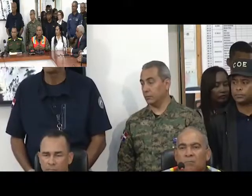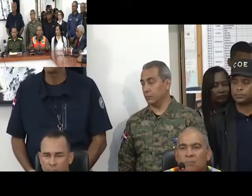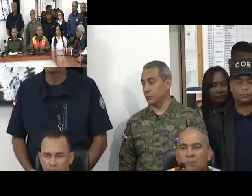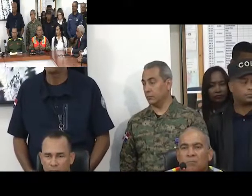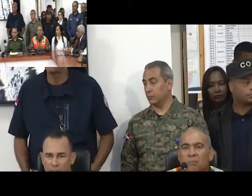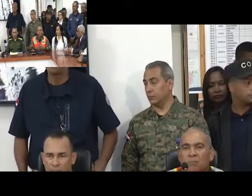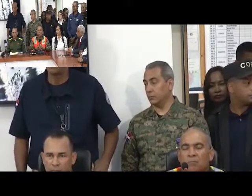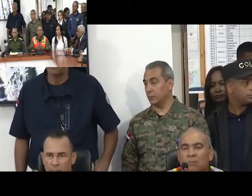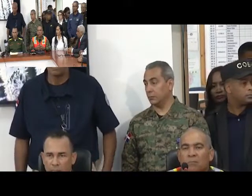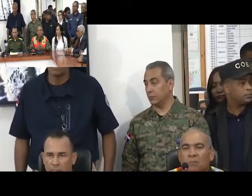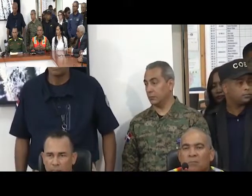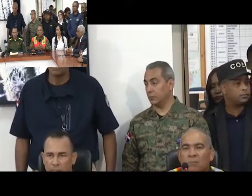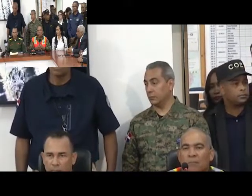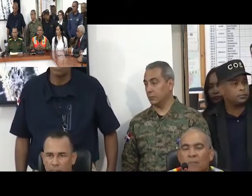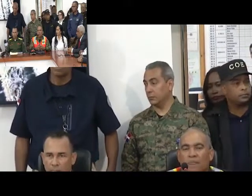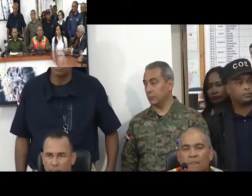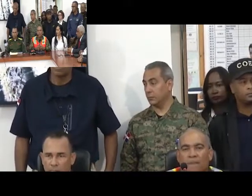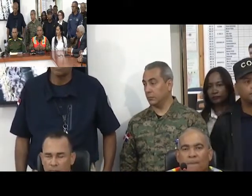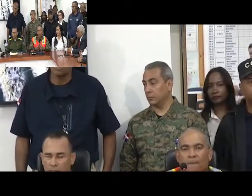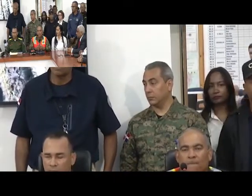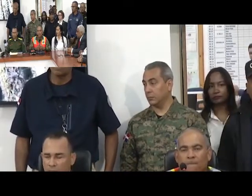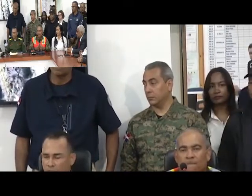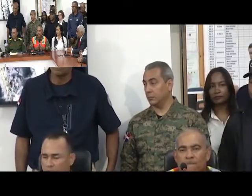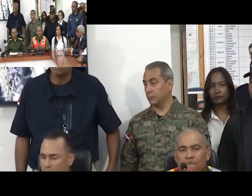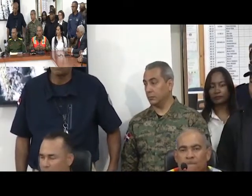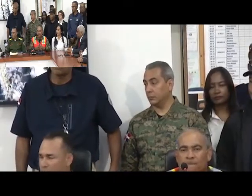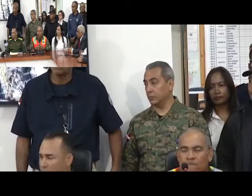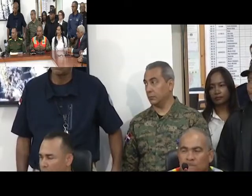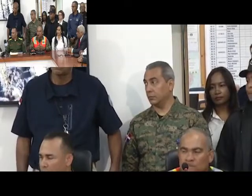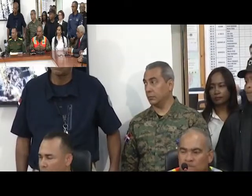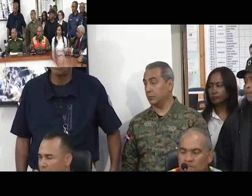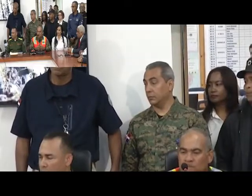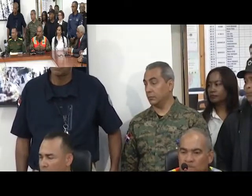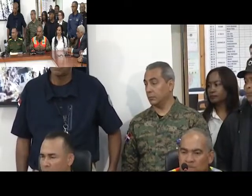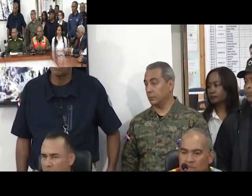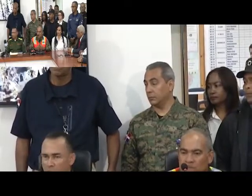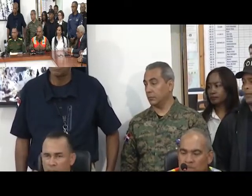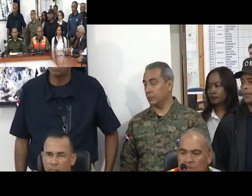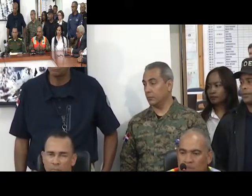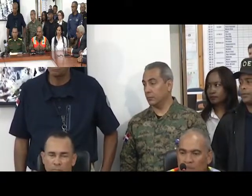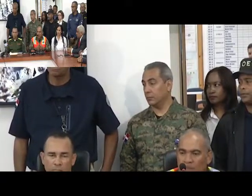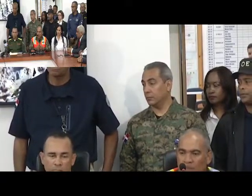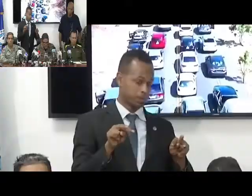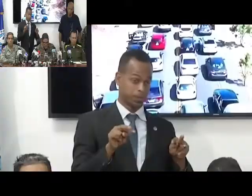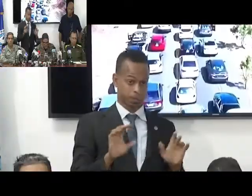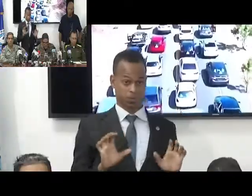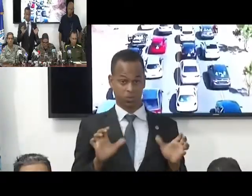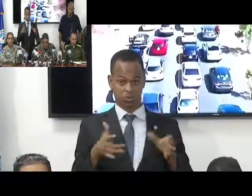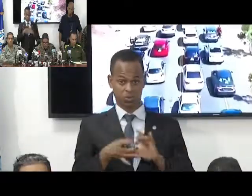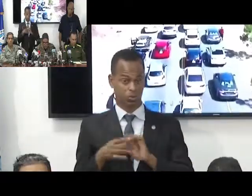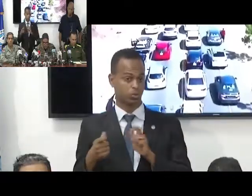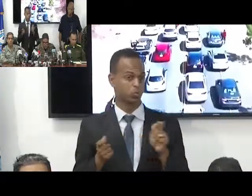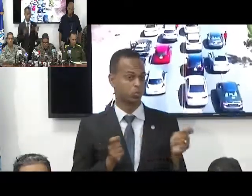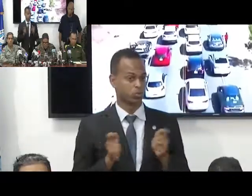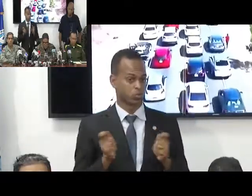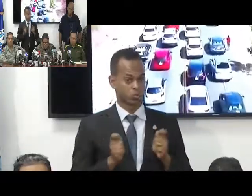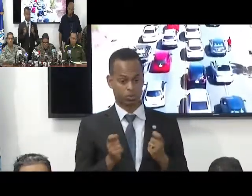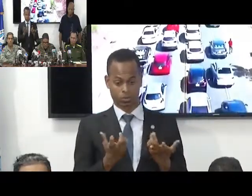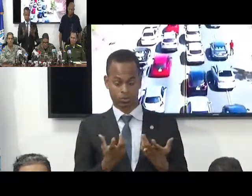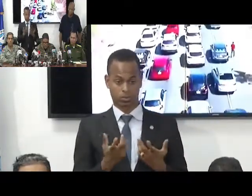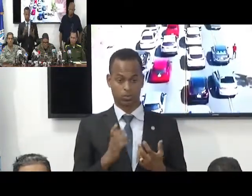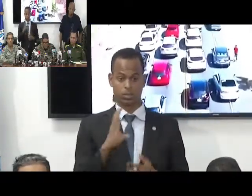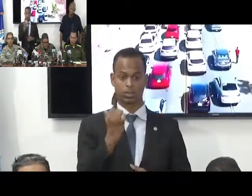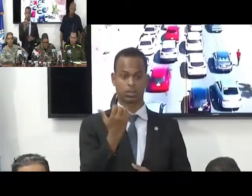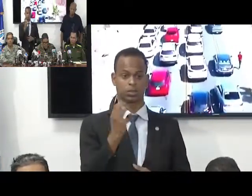Lo instruyó para la supervisión y garantizar la seguridad del dispositivo instalado. El Cuerpo Especializado de Control de Combustible,